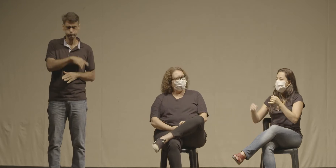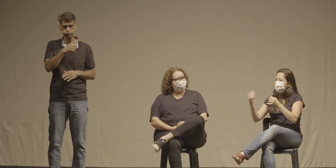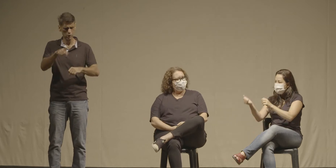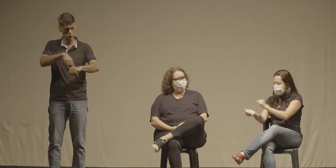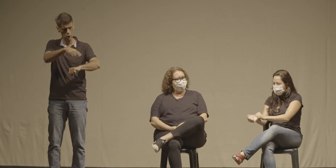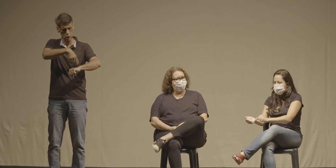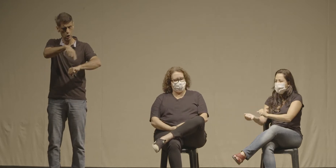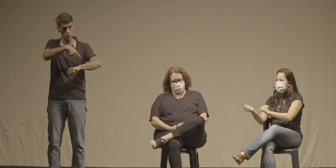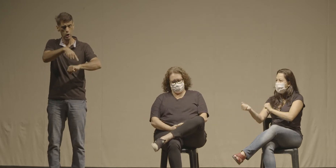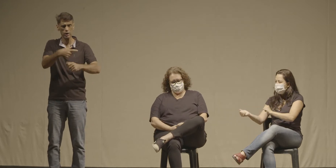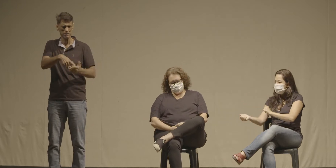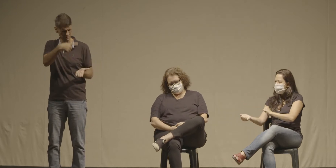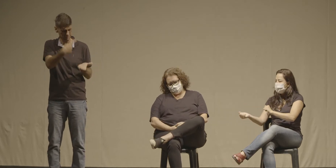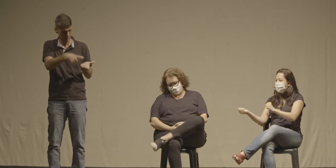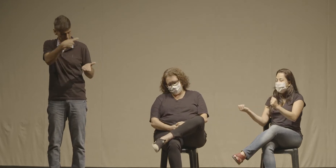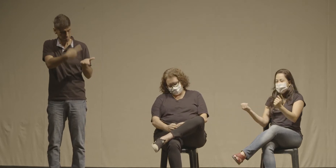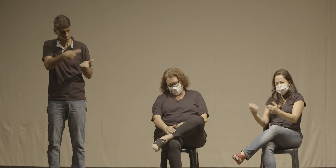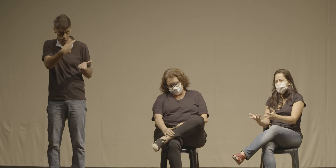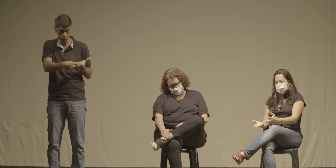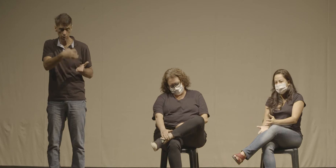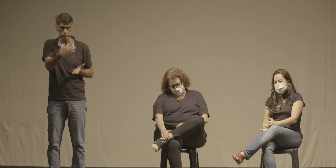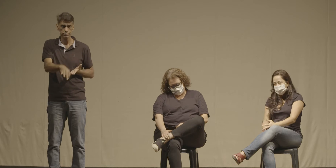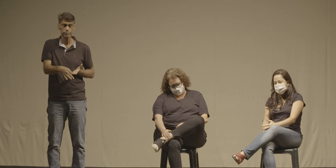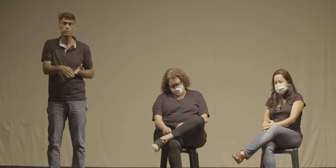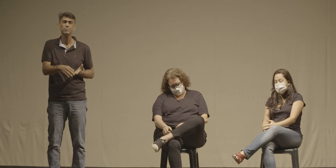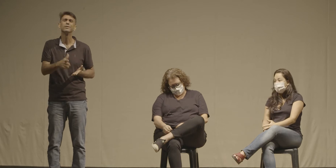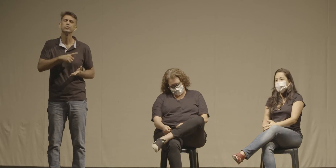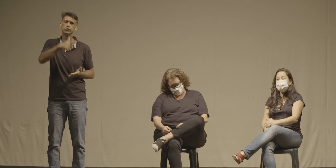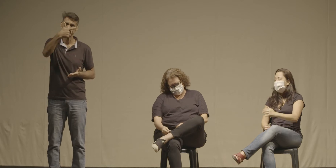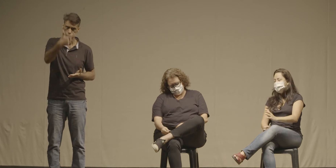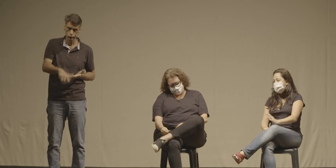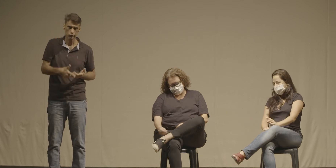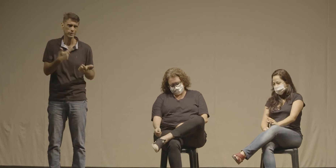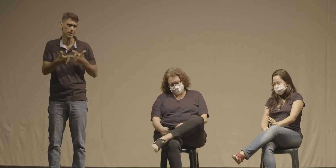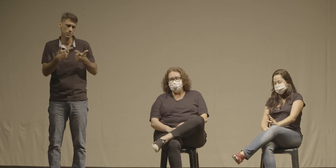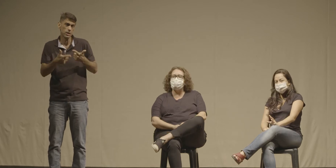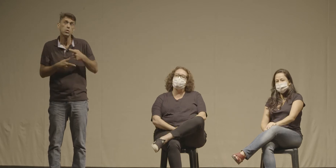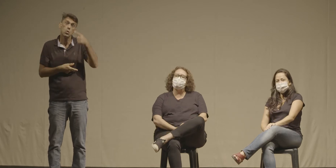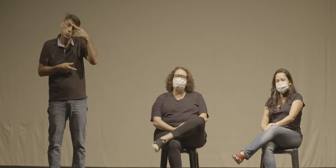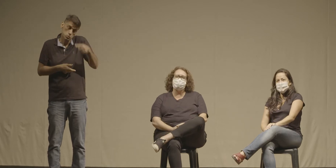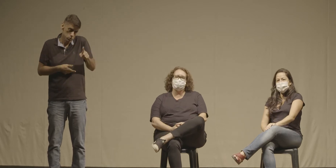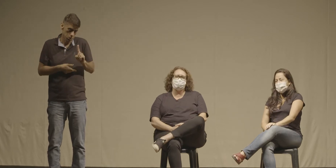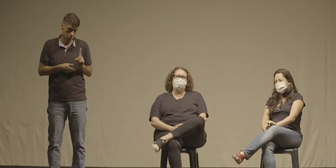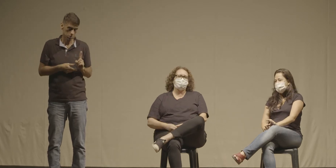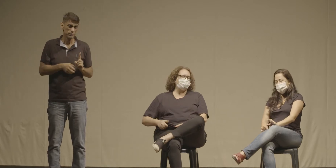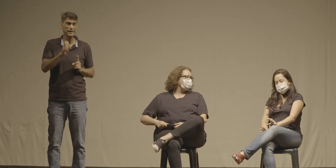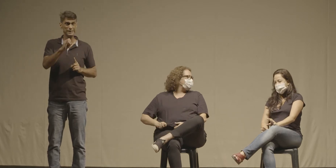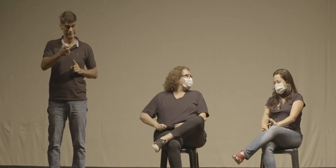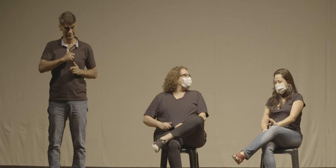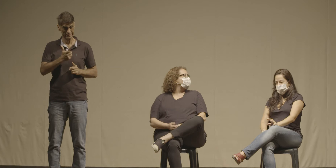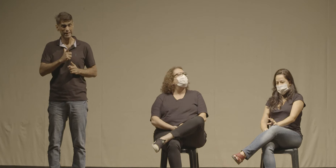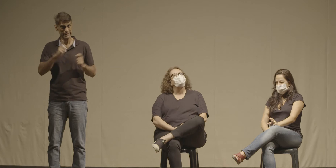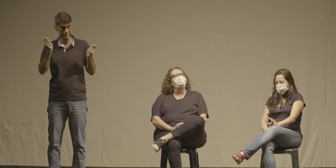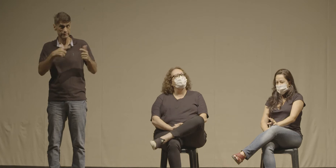nunca mais. Pacto de sangue, pacto de sangue. E estamos trabalhando dessa forma de novo. Eu não sei se existe uma outra